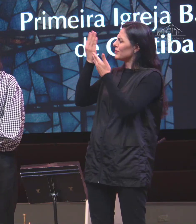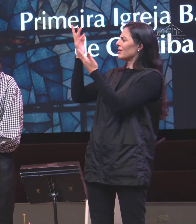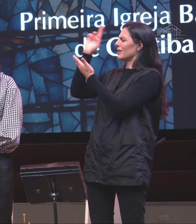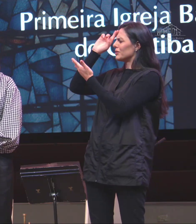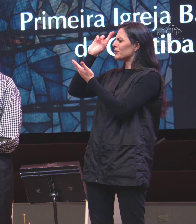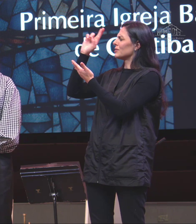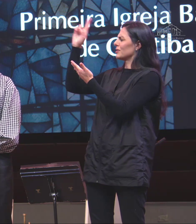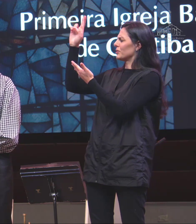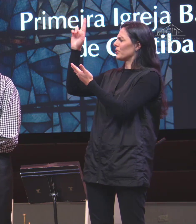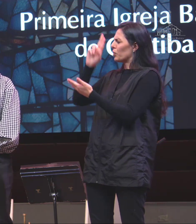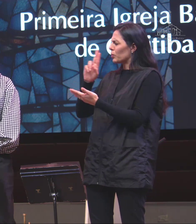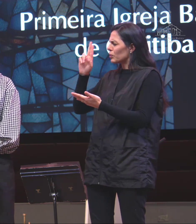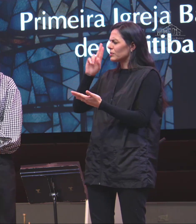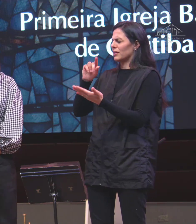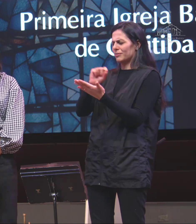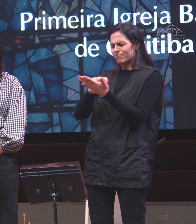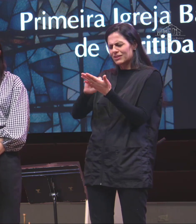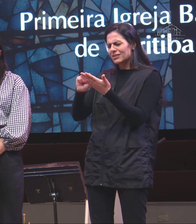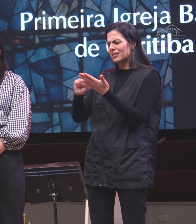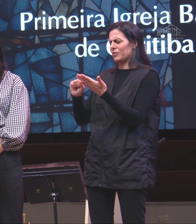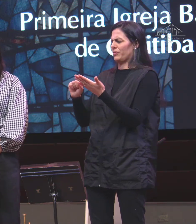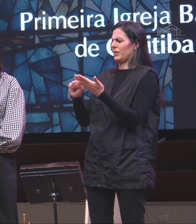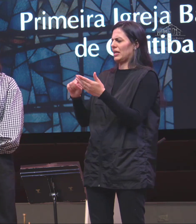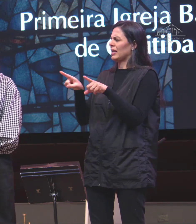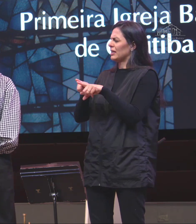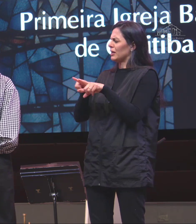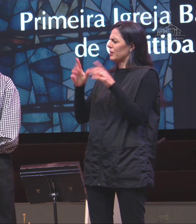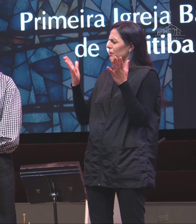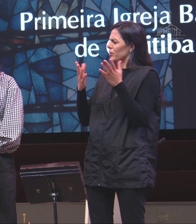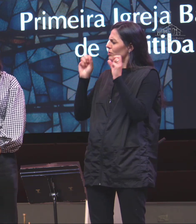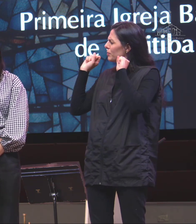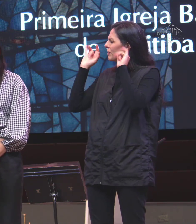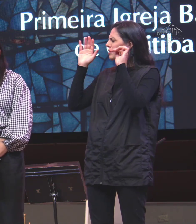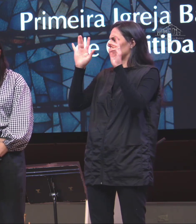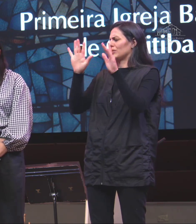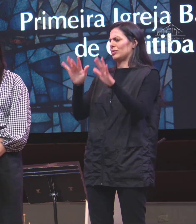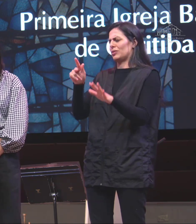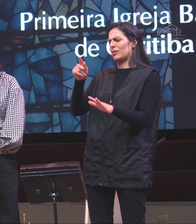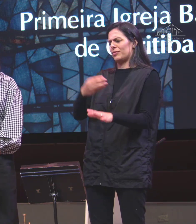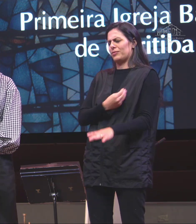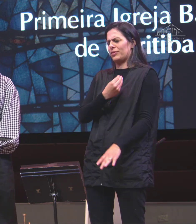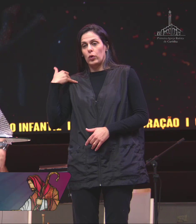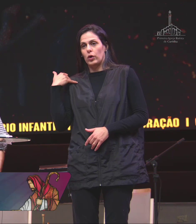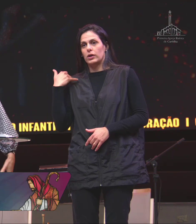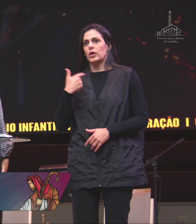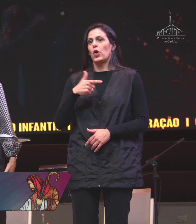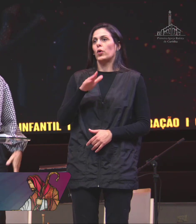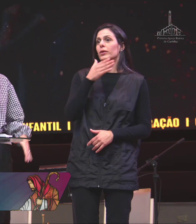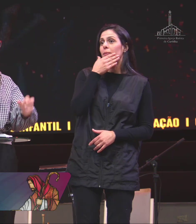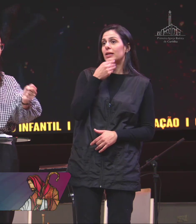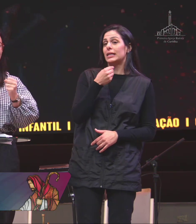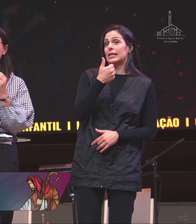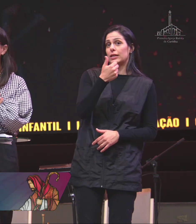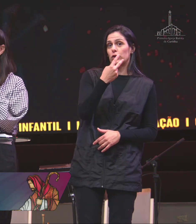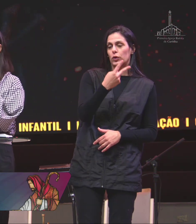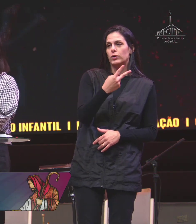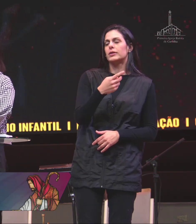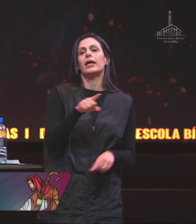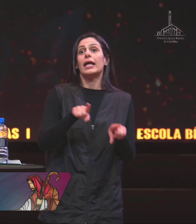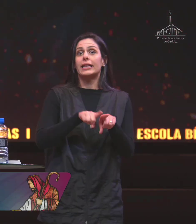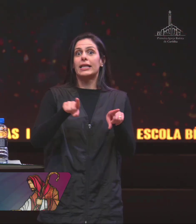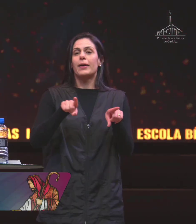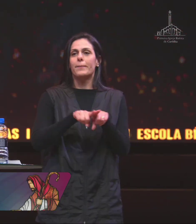coração para abençoar a vida de pessoas que têm tantas lutas diferentes. Que hoje o Senhor nos abençoe através